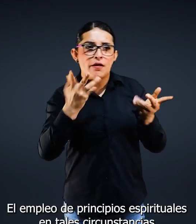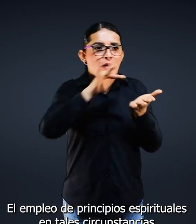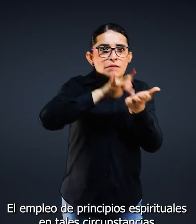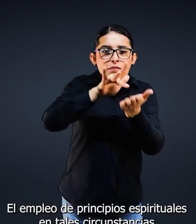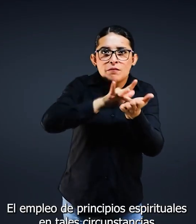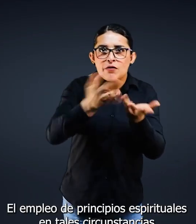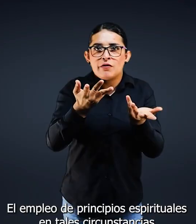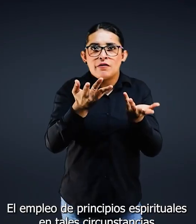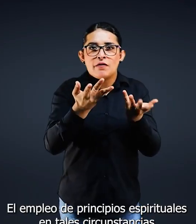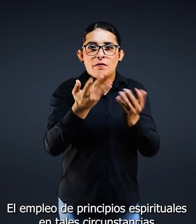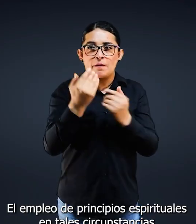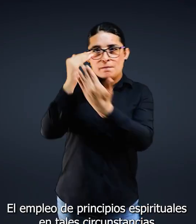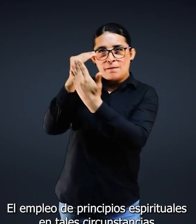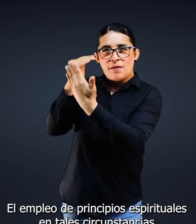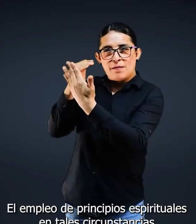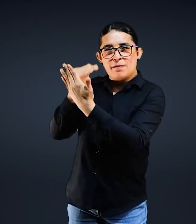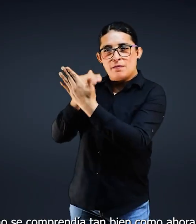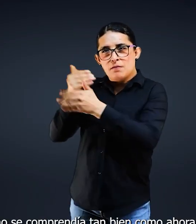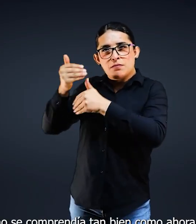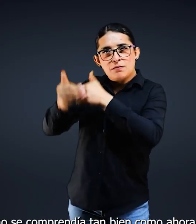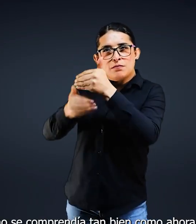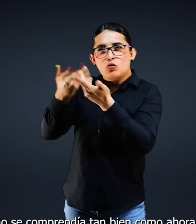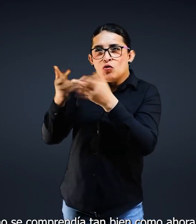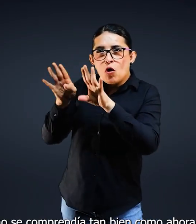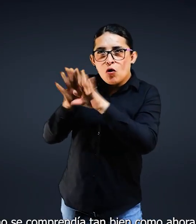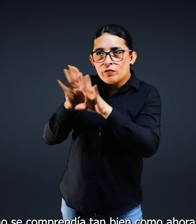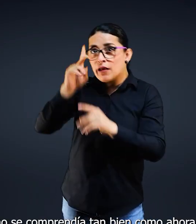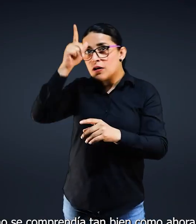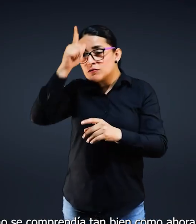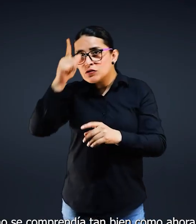principios espirituales en tales circunstancias no se comprendía tan bien como ahora.